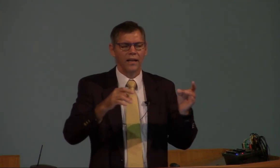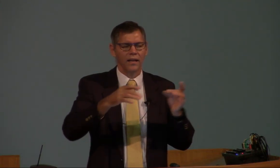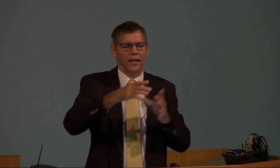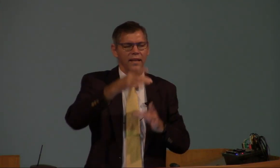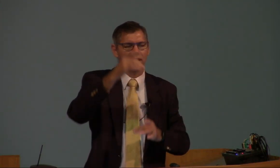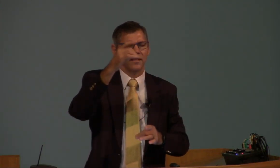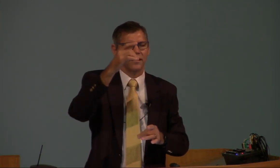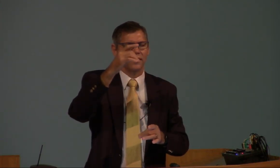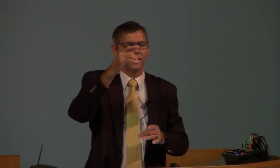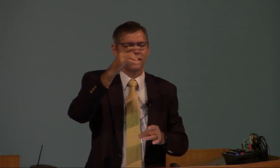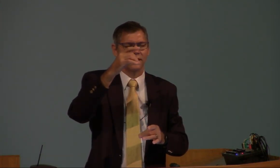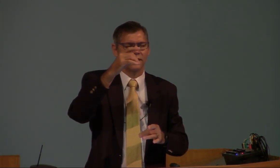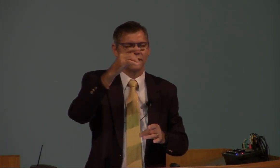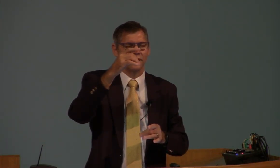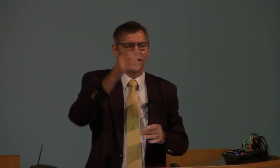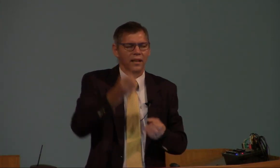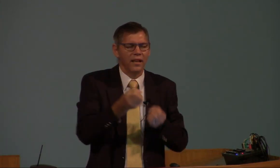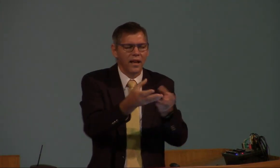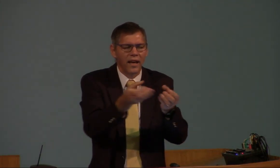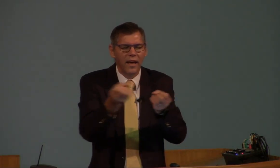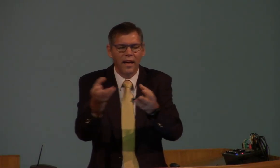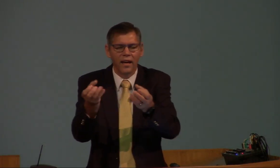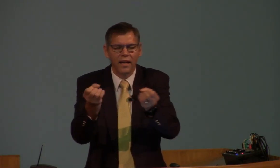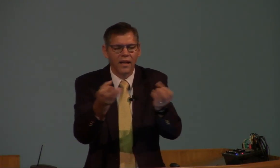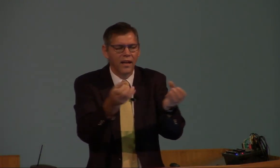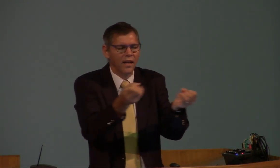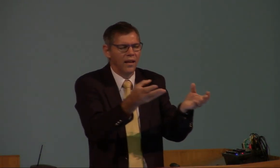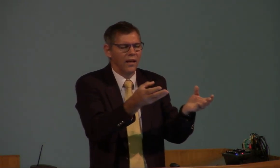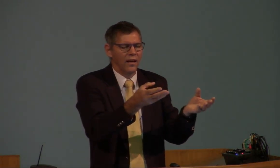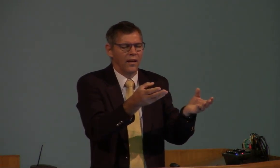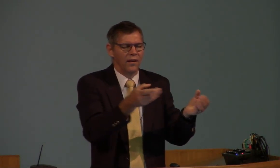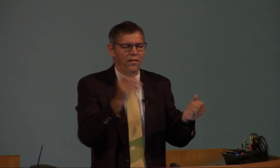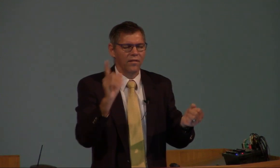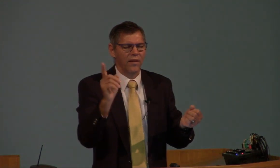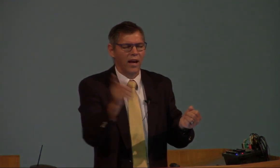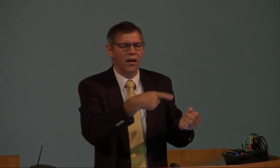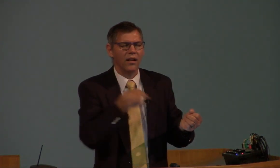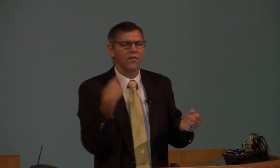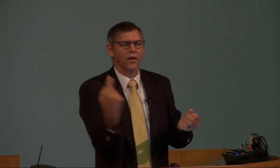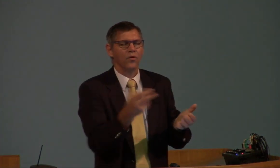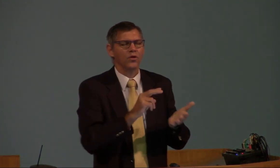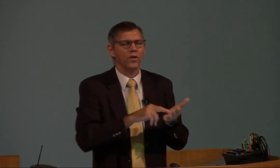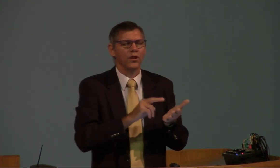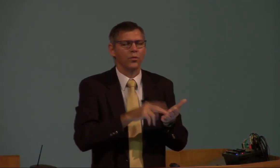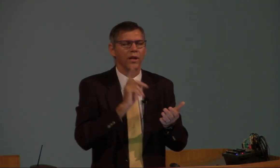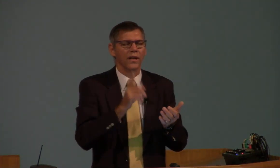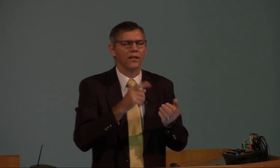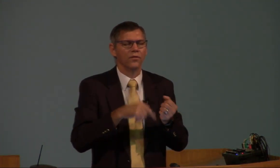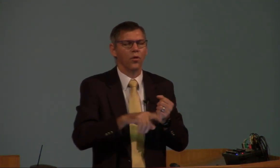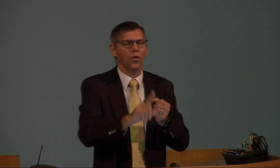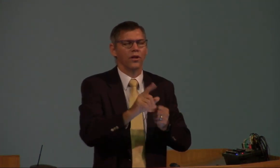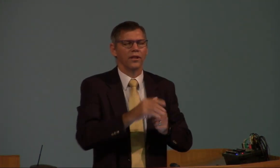Gees, en gee vir elkeen van ons wat nodig is vanoggend.